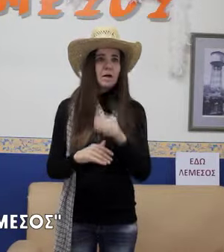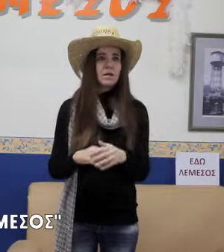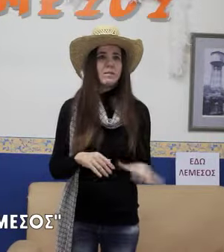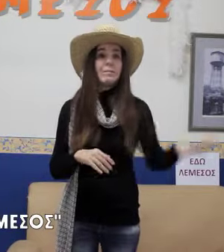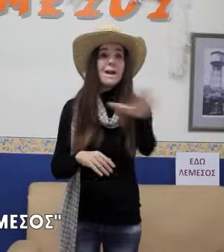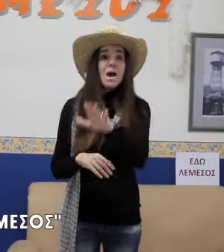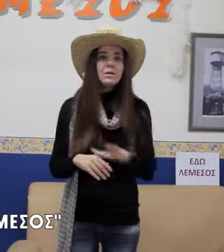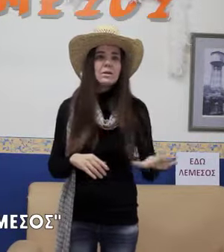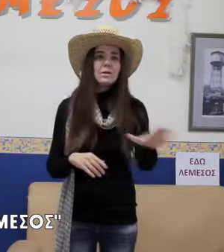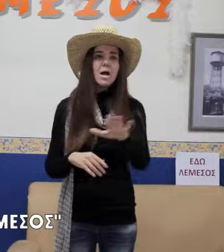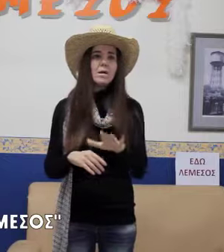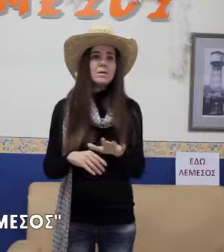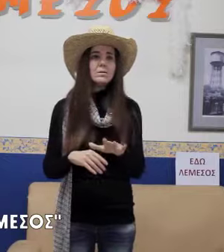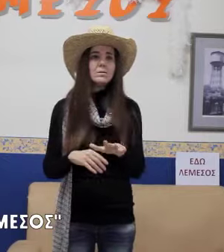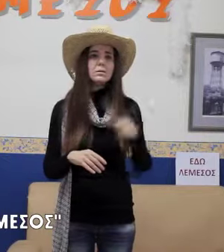πλατεία Γρηγόρη Αυξεντίου,